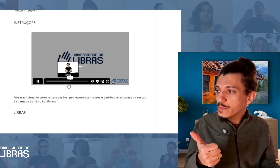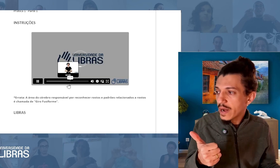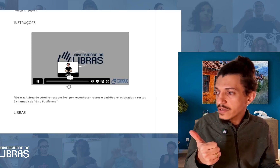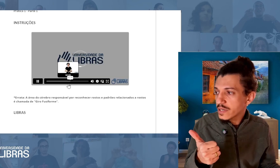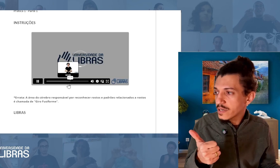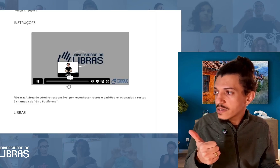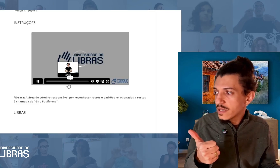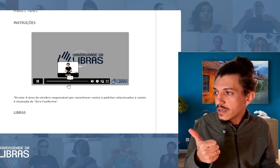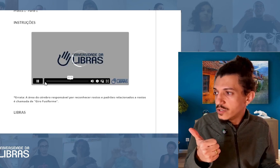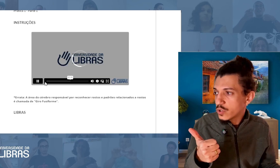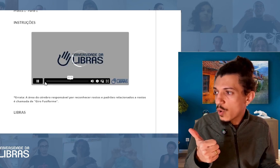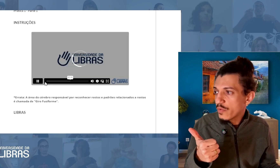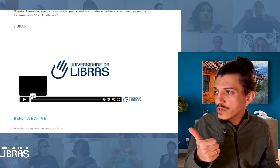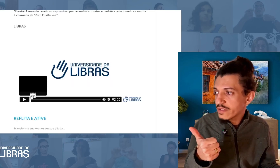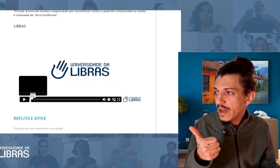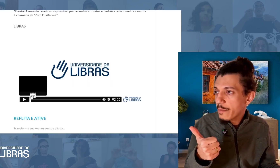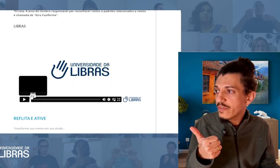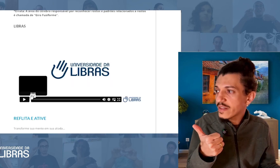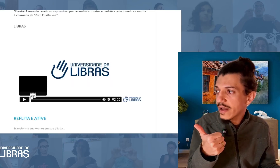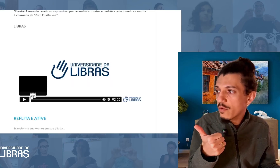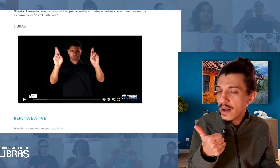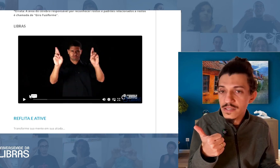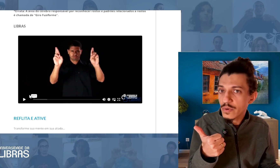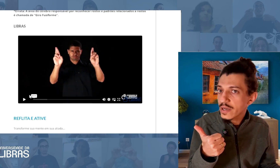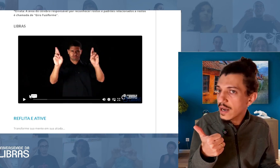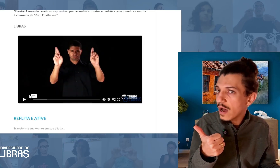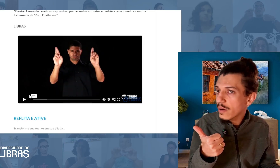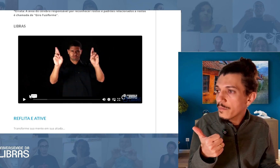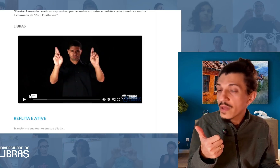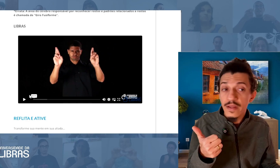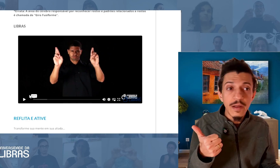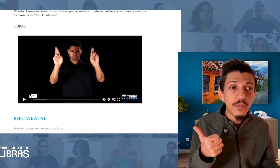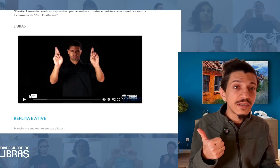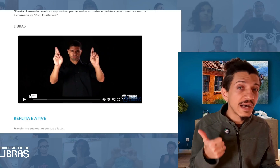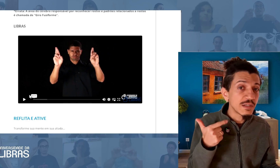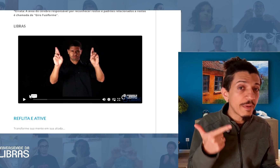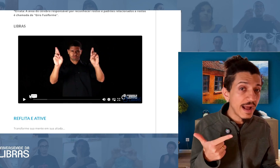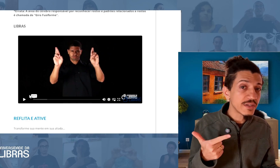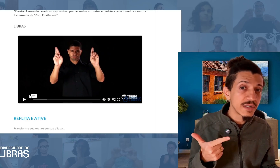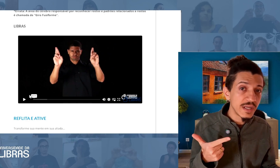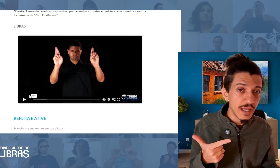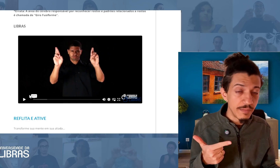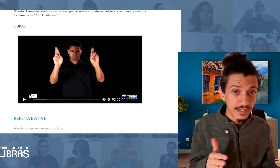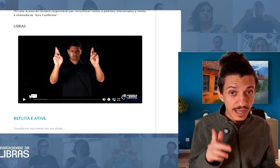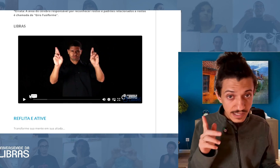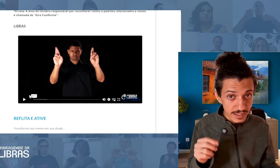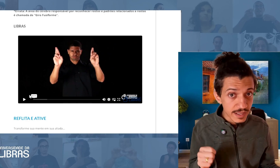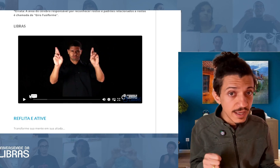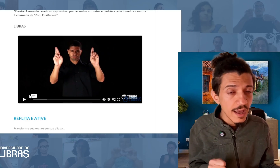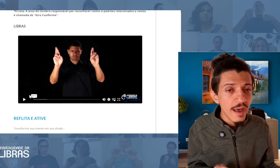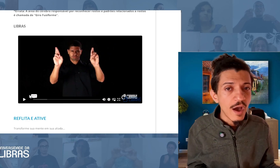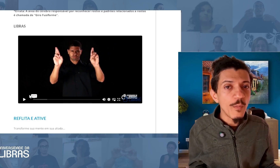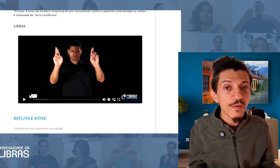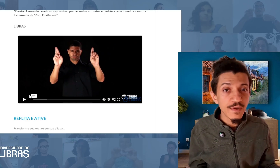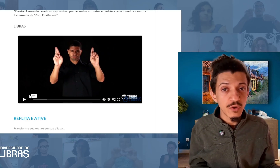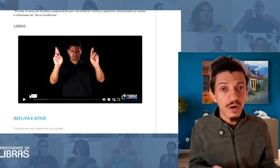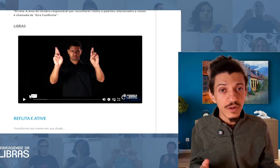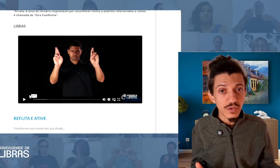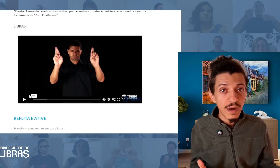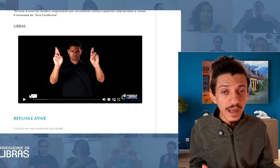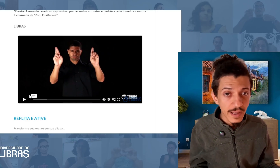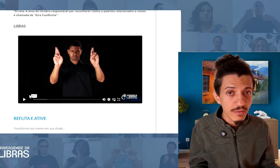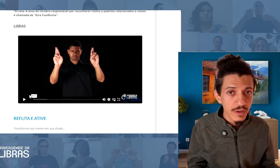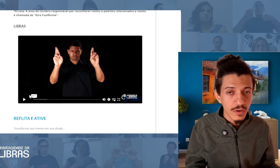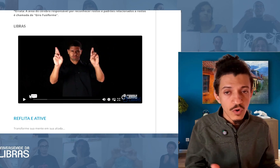instruções práticas de como você vai aproveitar ao máximo aquela aula. Depois tem as práticas em Libras. Esse daqui é o professor